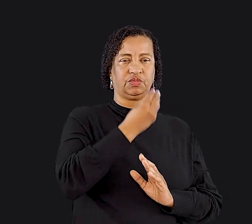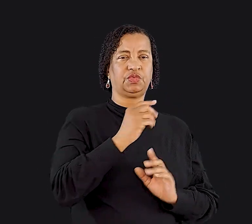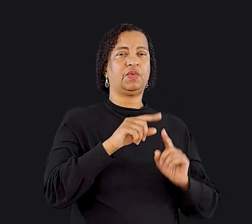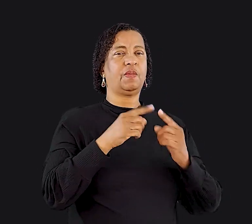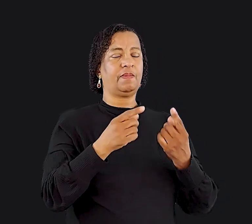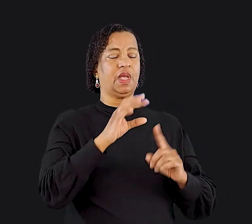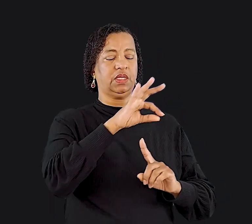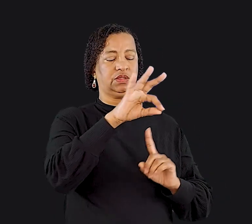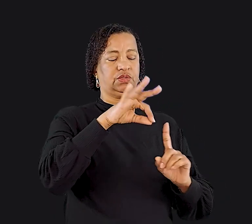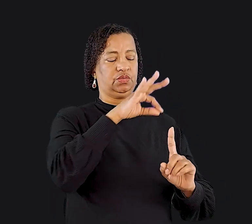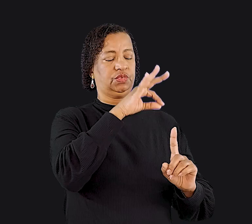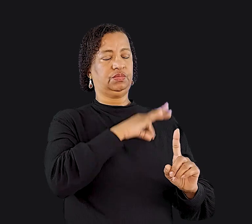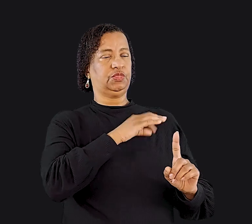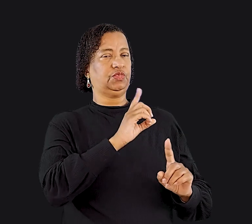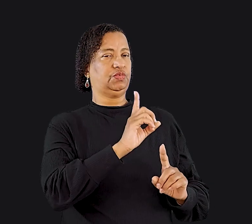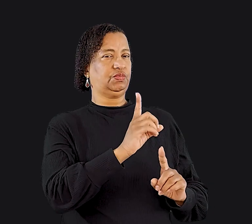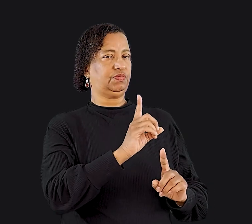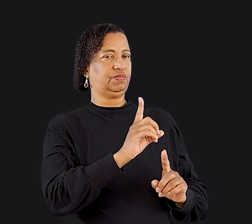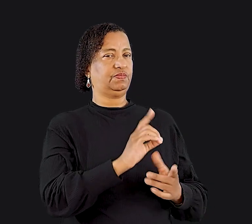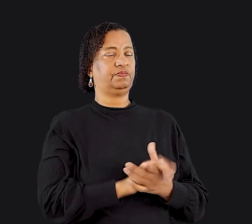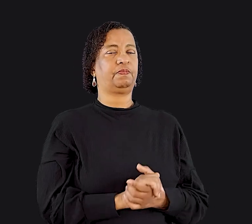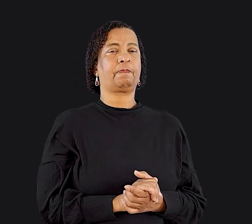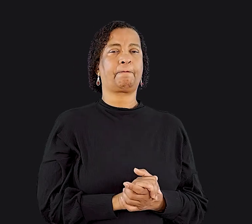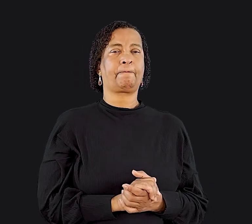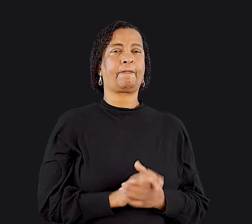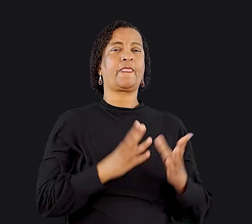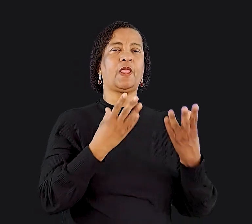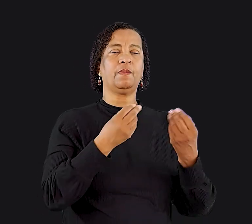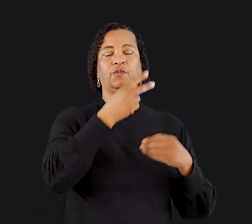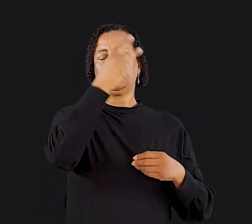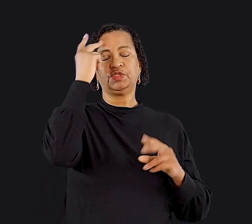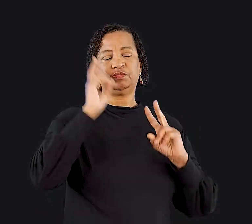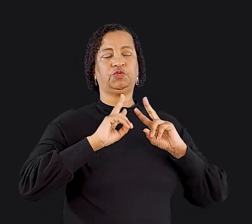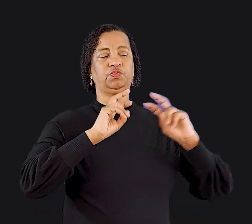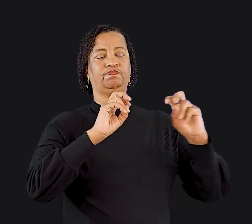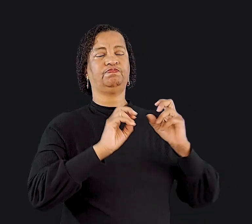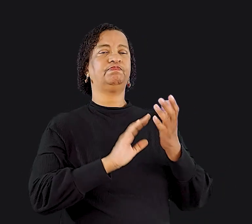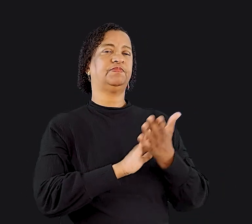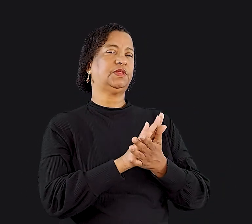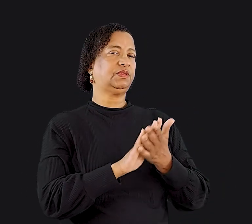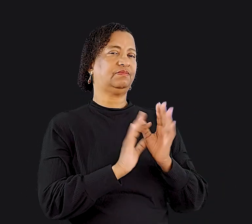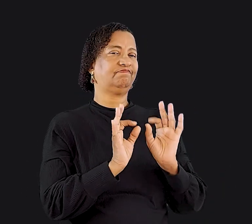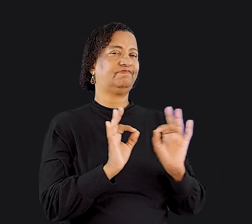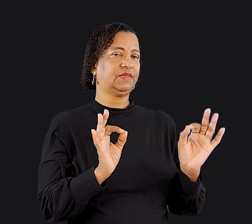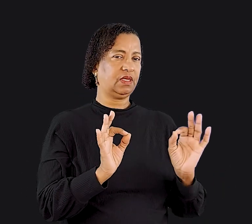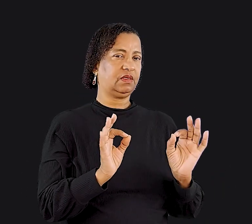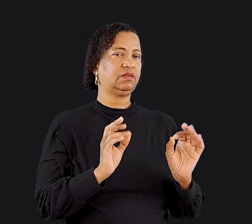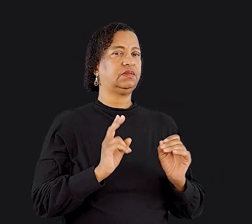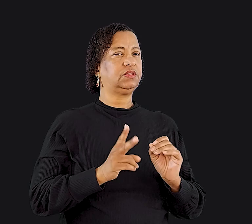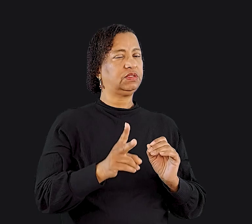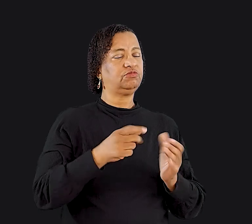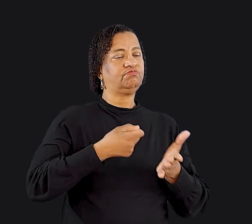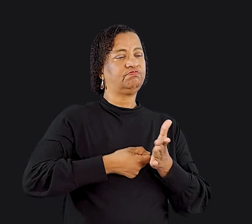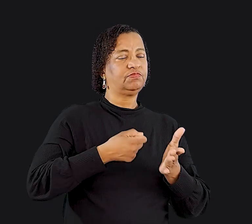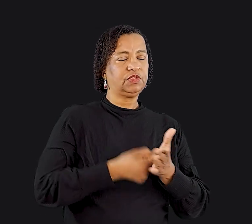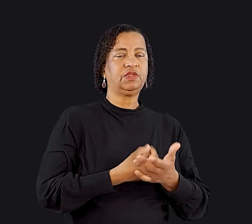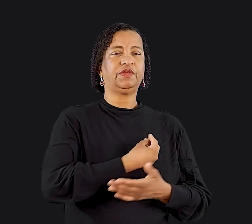que não é do Espírito Santo. Muitas pessoas não percebem isso. Estão tão determinadas a